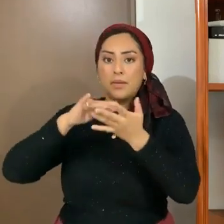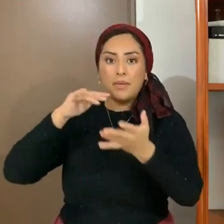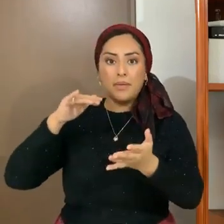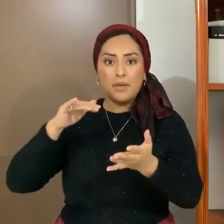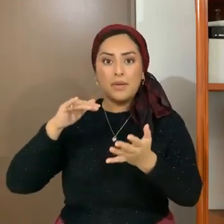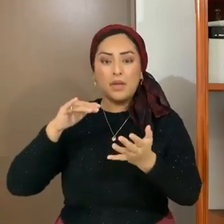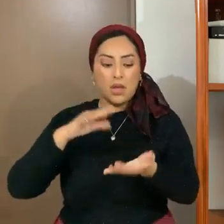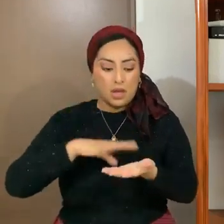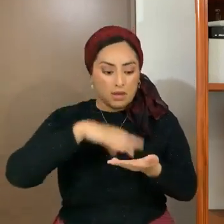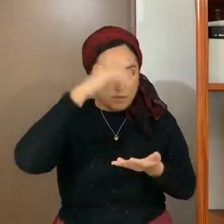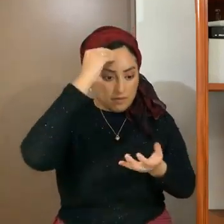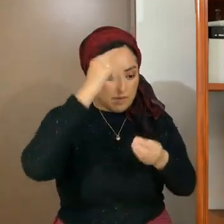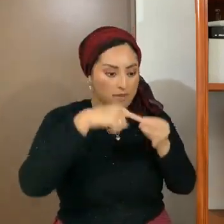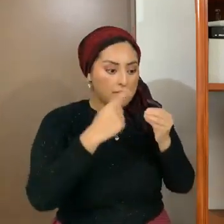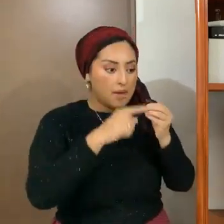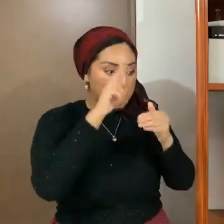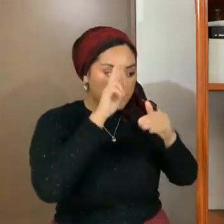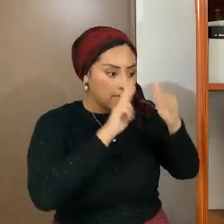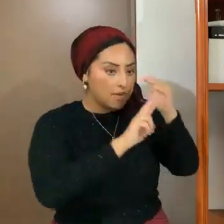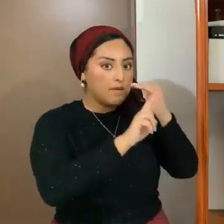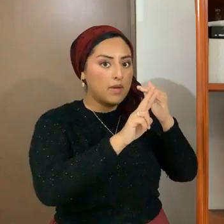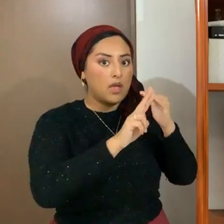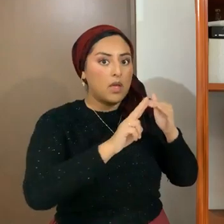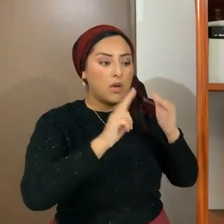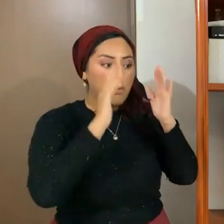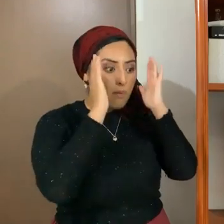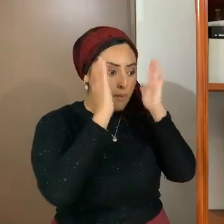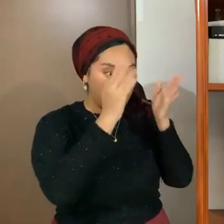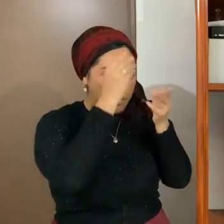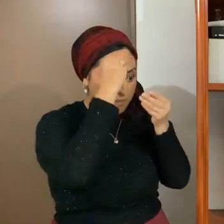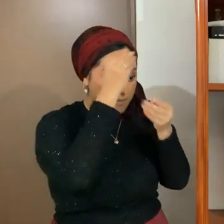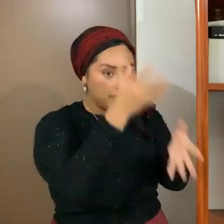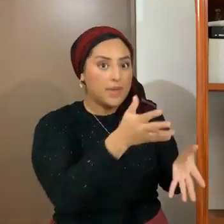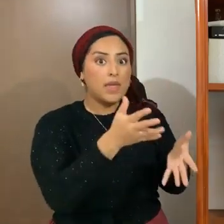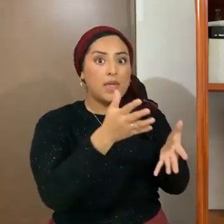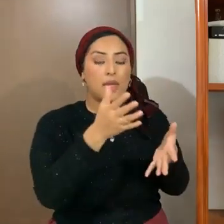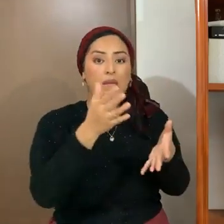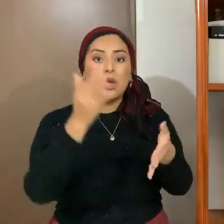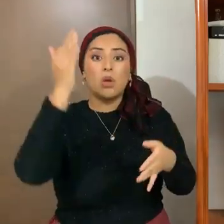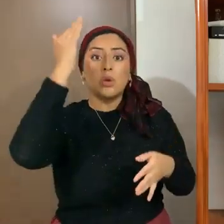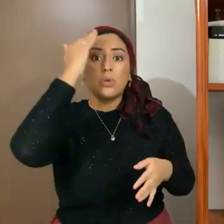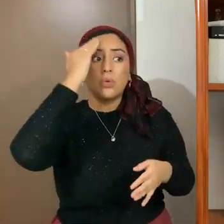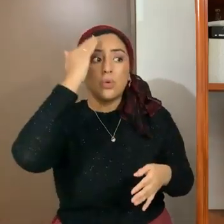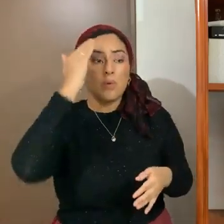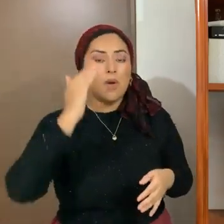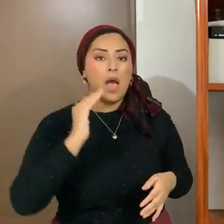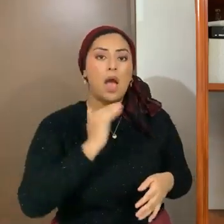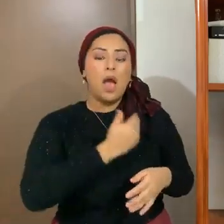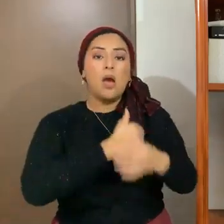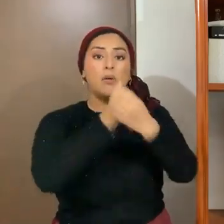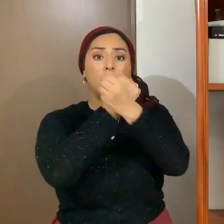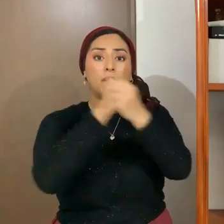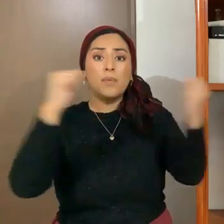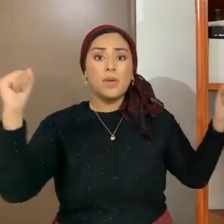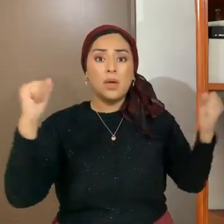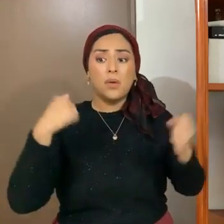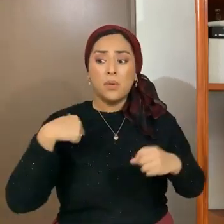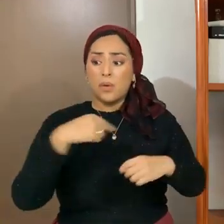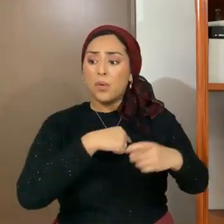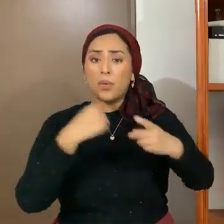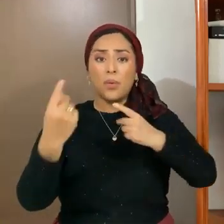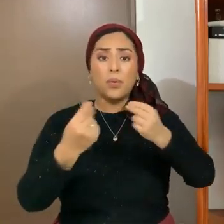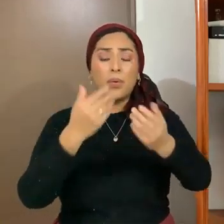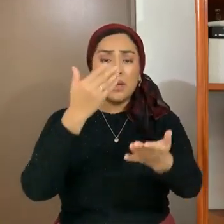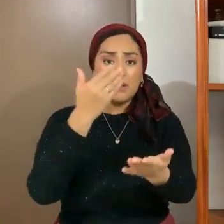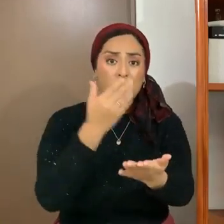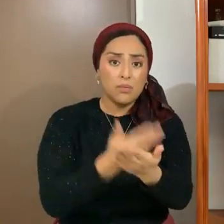conocer las profecías y obedecerlas. Velar es estar seguros de nuestra salvación, de que hacemos lo correcto,